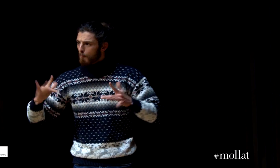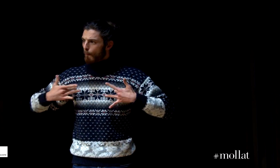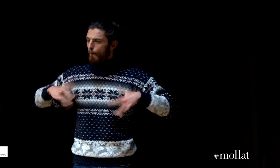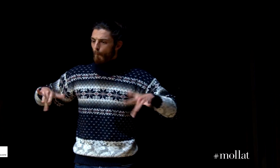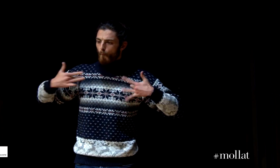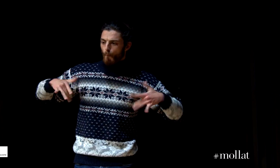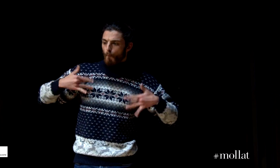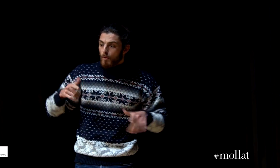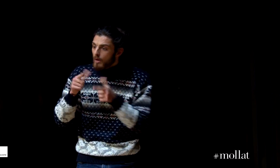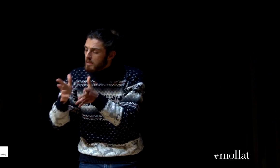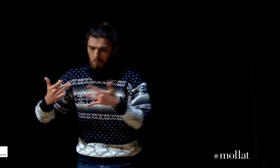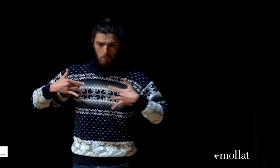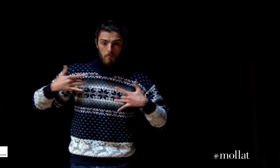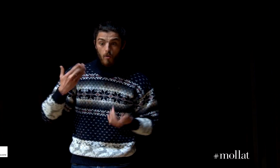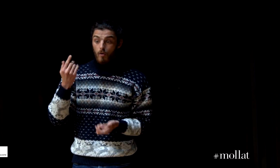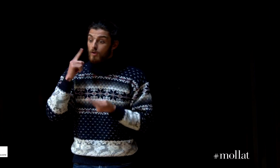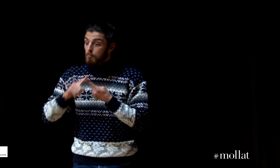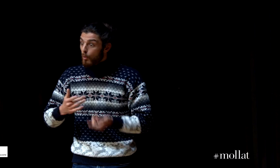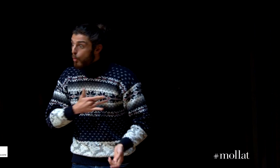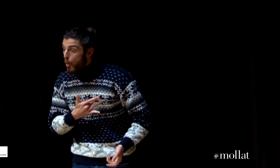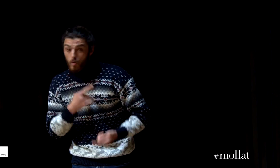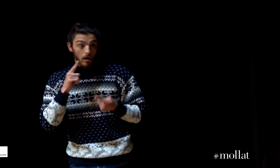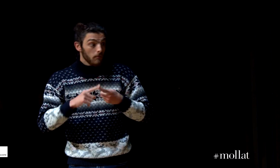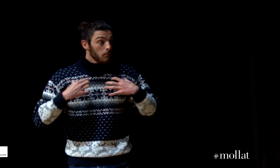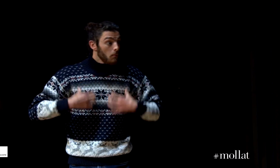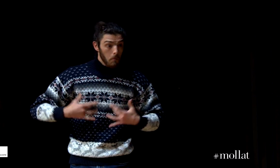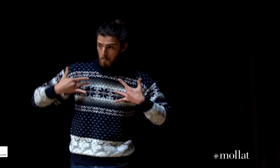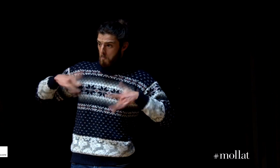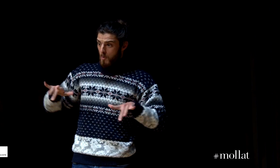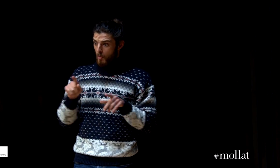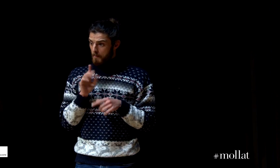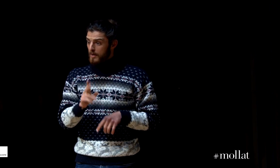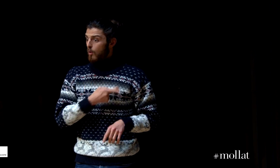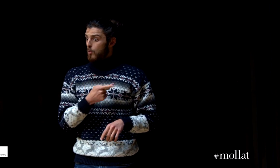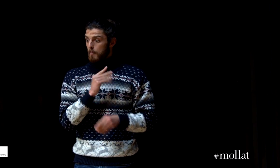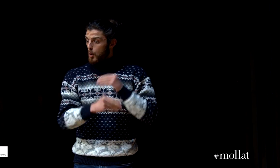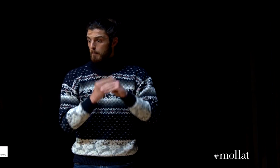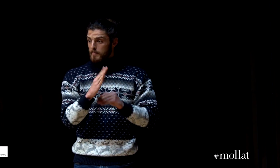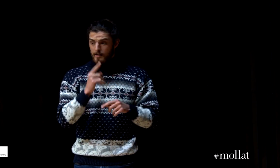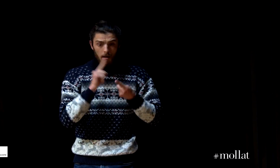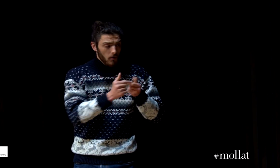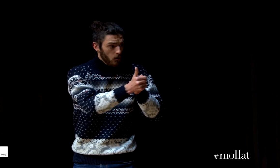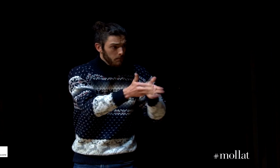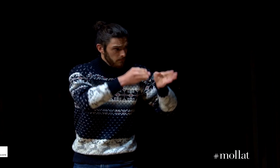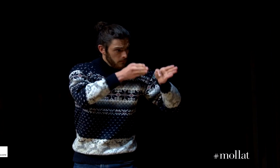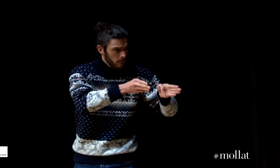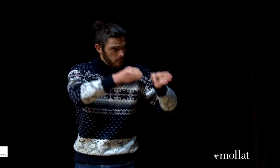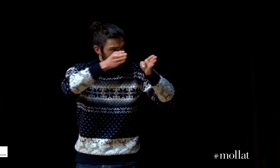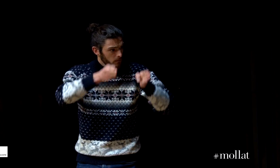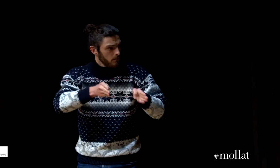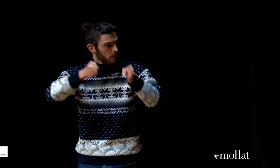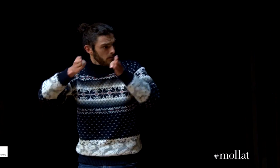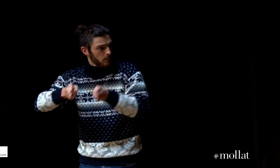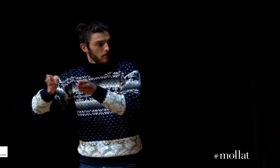oreilles et les incapacités de ces mêmes oreilles. Et ils vont effectivement dire que c'est pas leur sujet. Donc